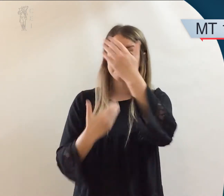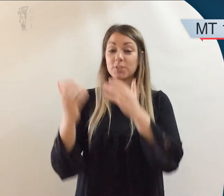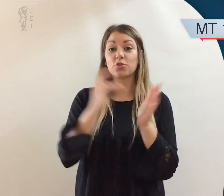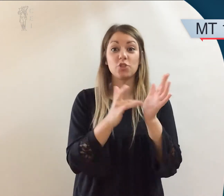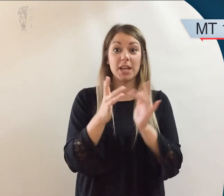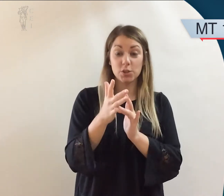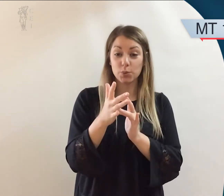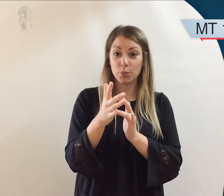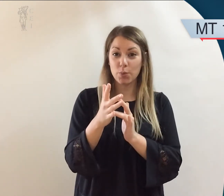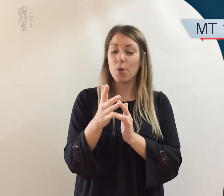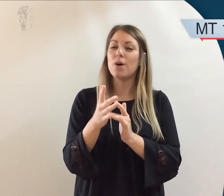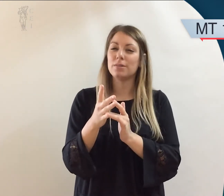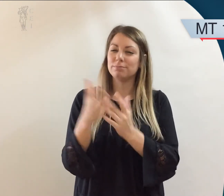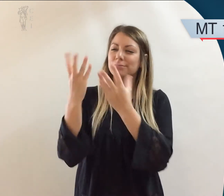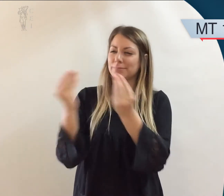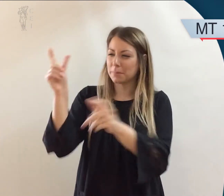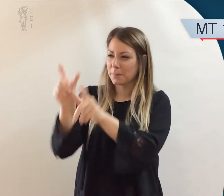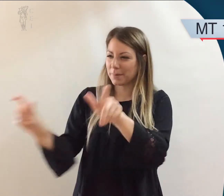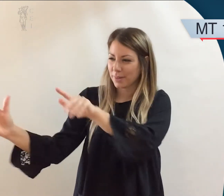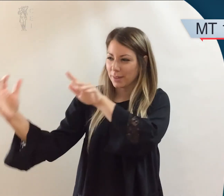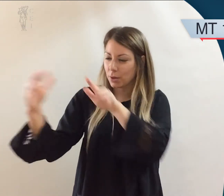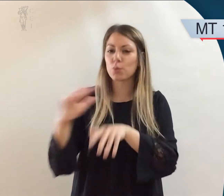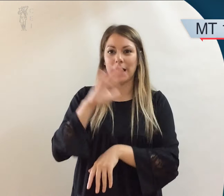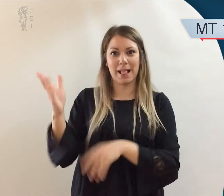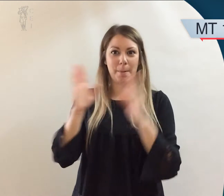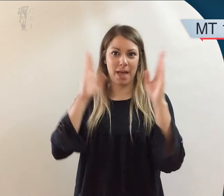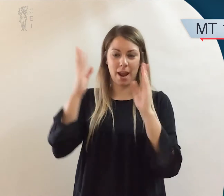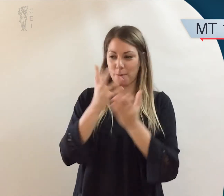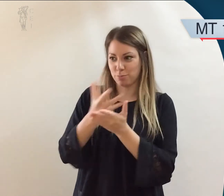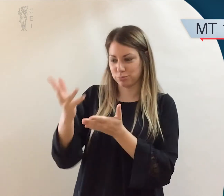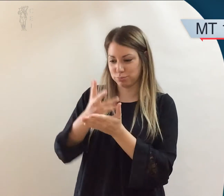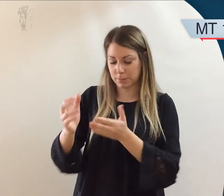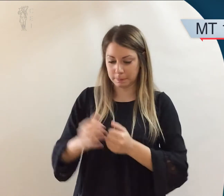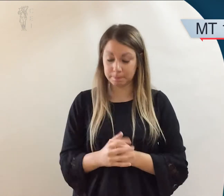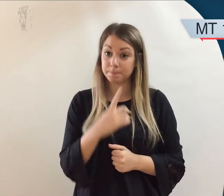in quel tempo gesù espose alla folla un'altra parabola dicendo